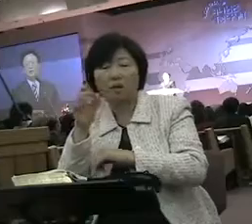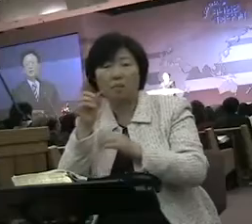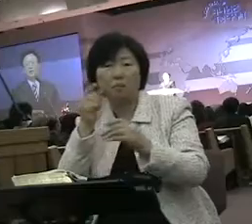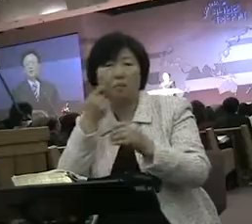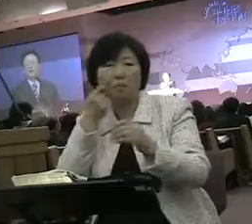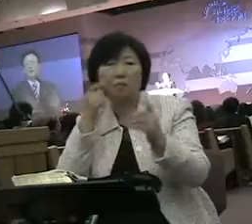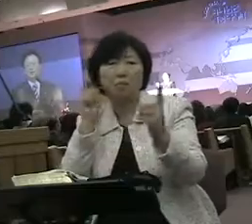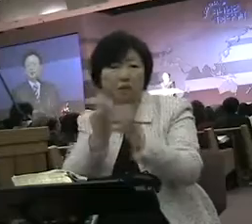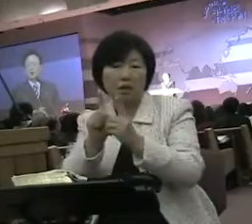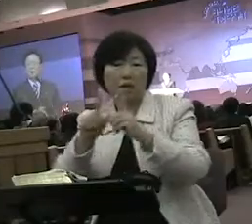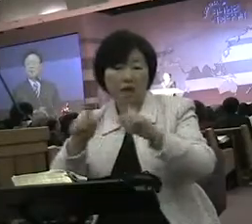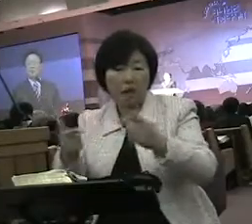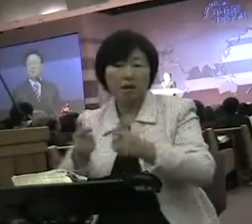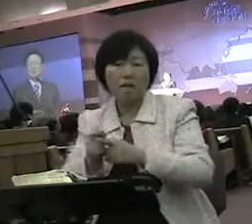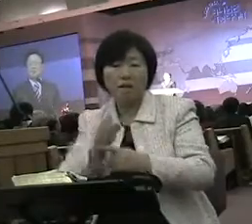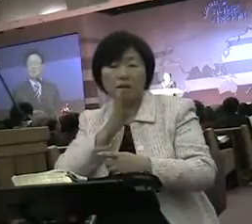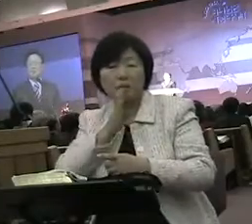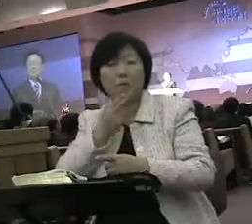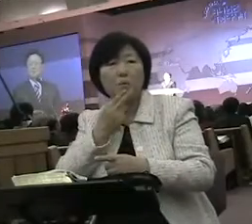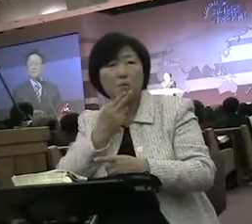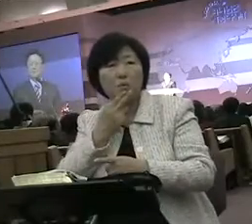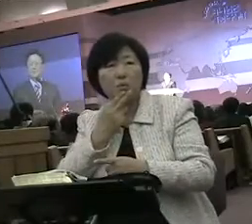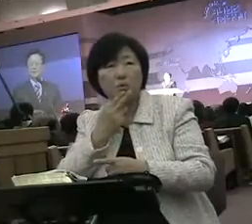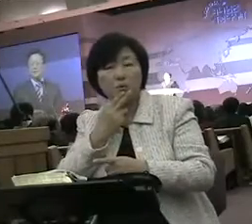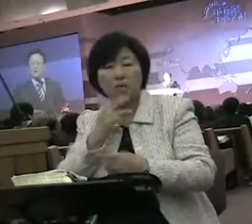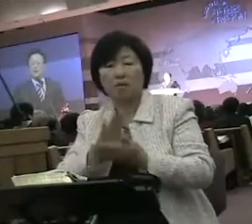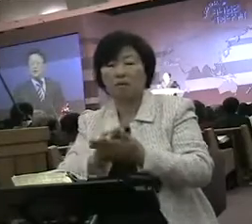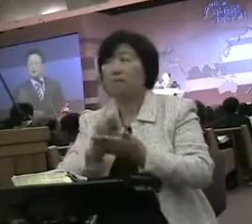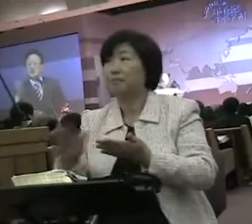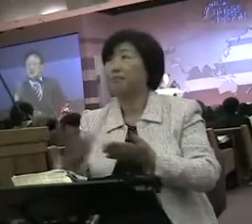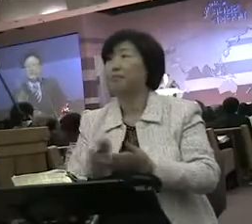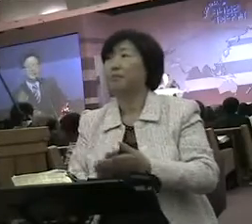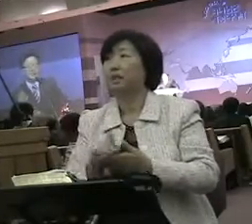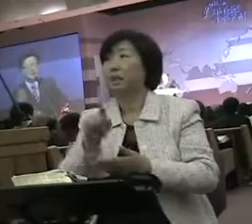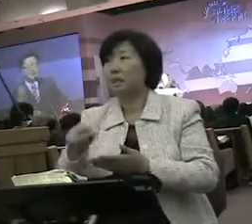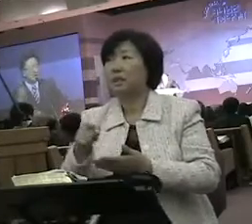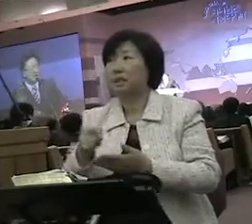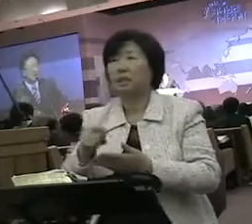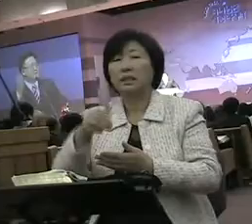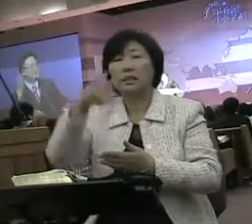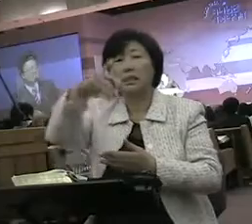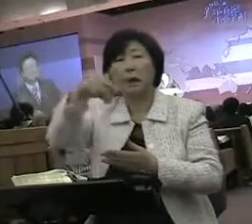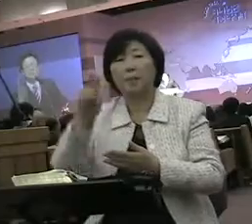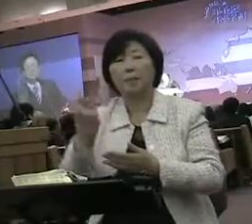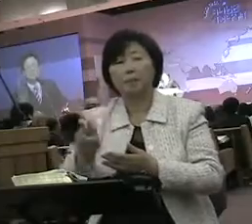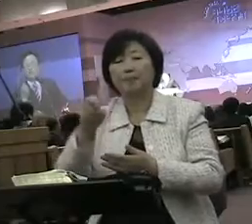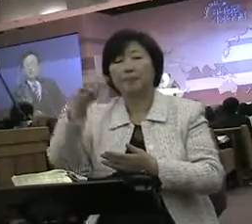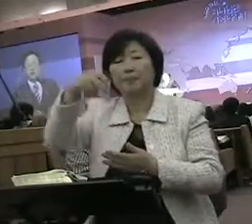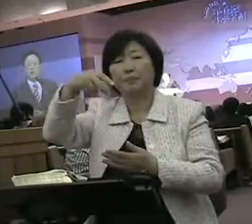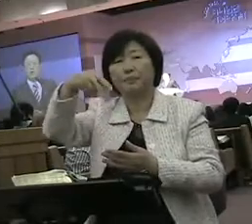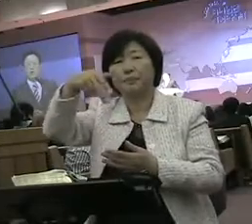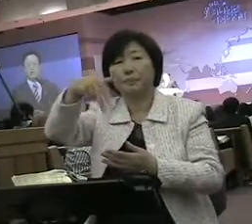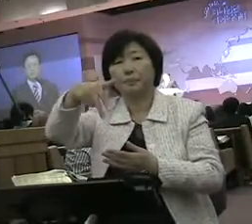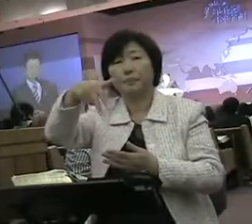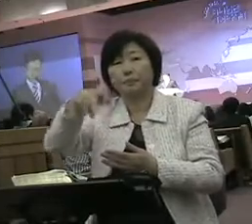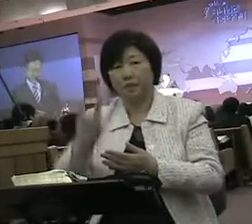아니고요, 참 없습니다. 이것이 그 잠재력과 가능성이 무궁무진함에도